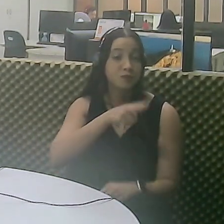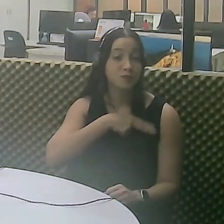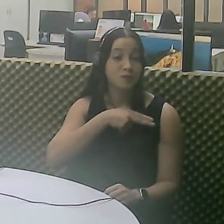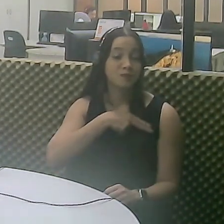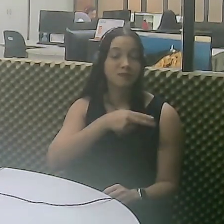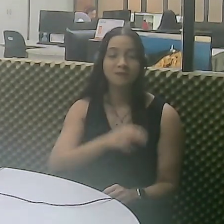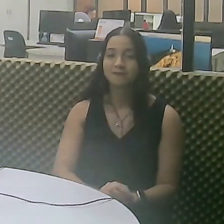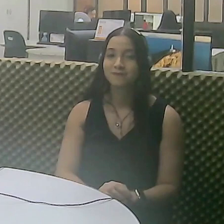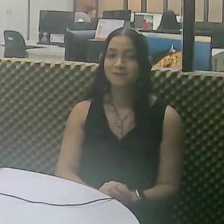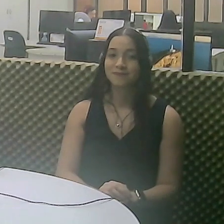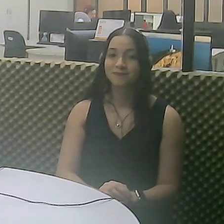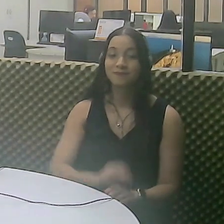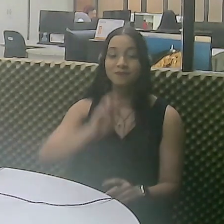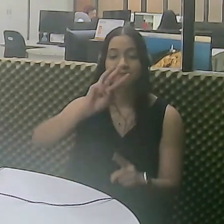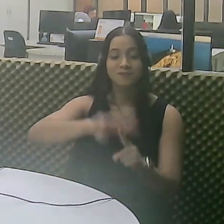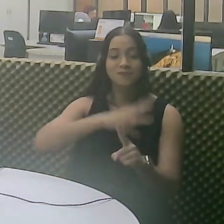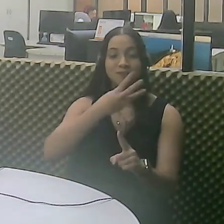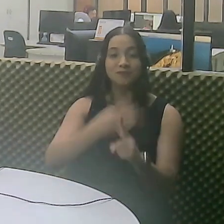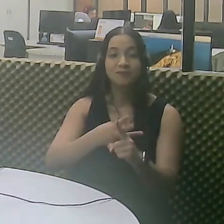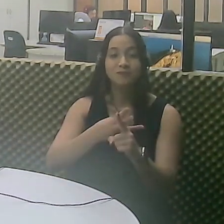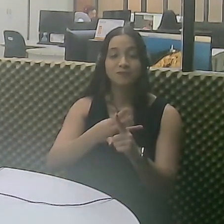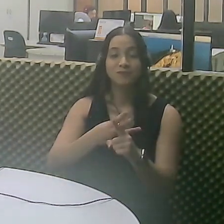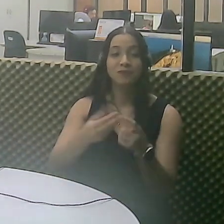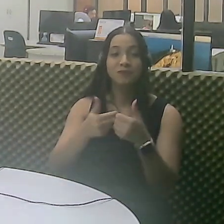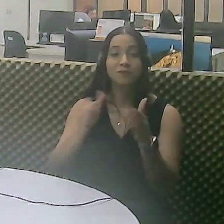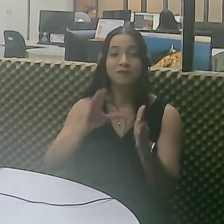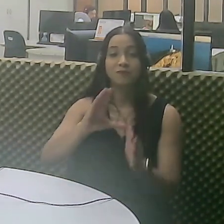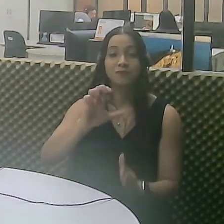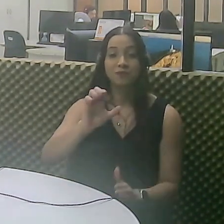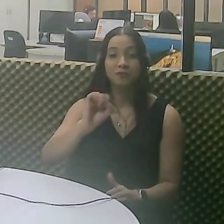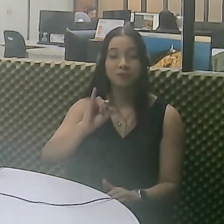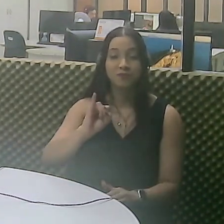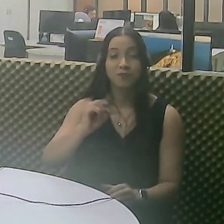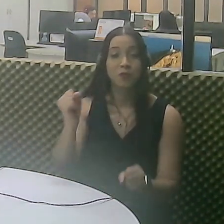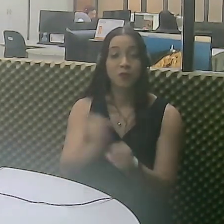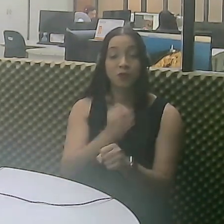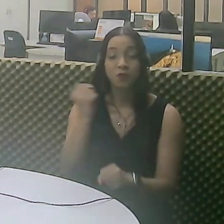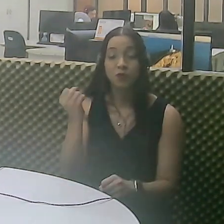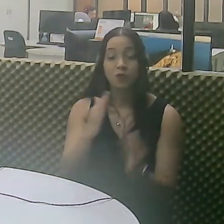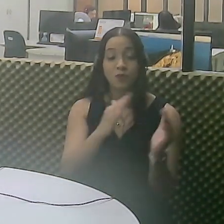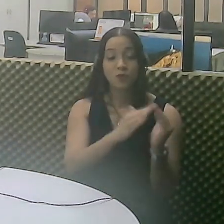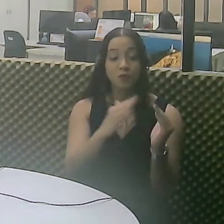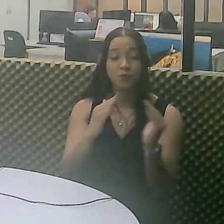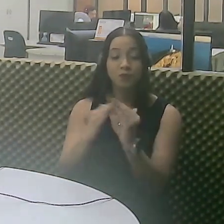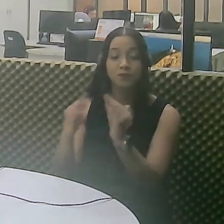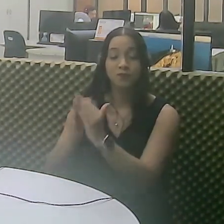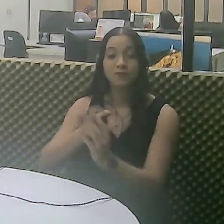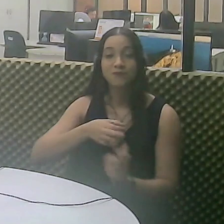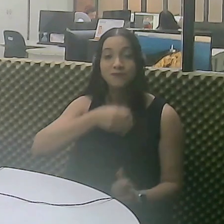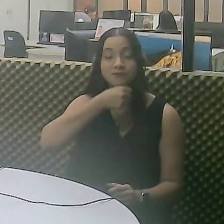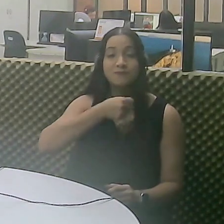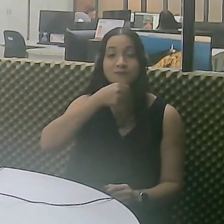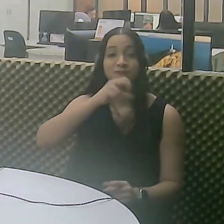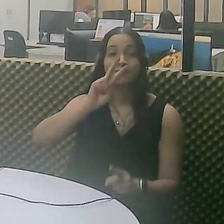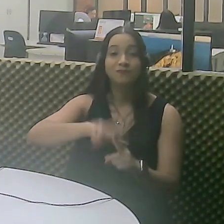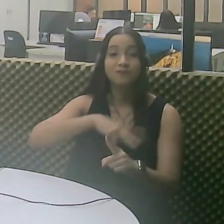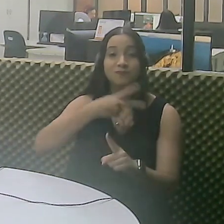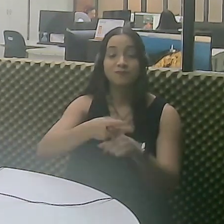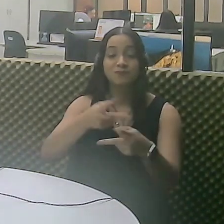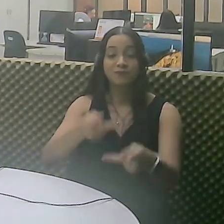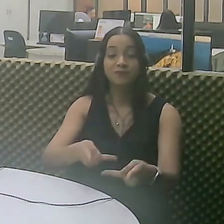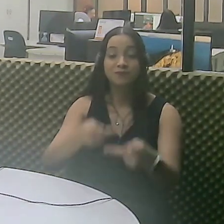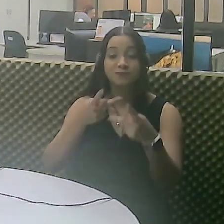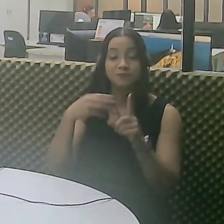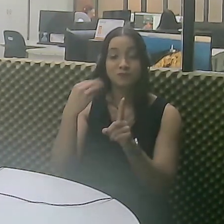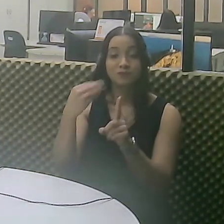podcast nos Naikas. Multiplicamos por 3 as vagas no CEAS e construímos um novo condomínio do idoso. Dobramos o acolhimento